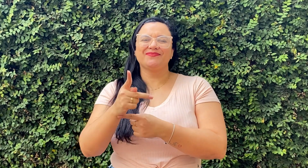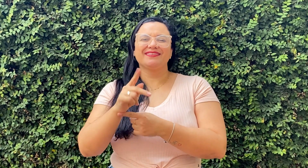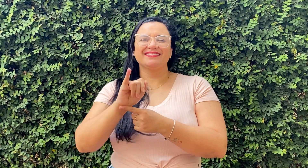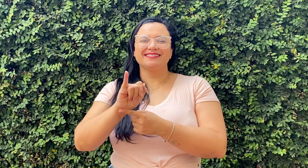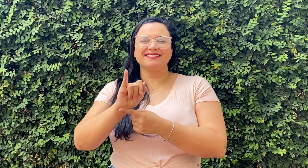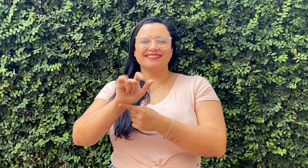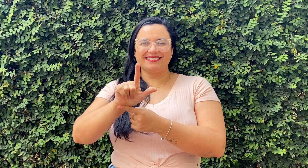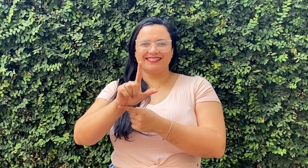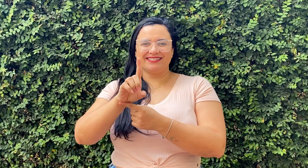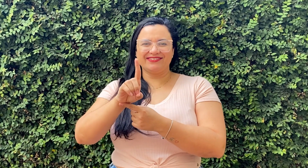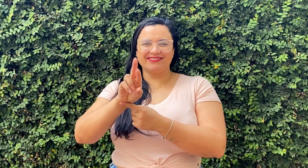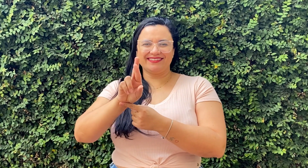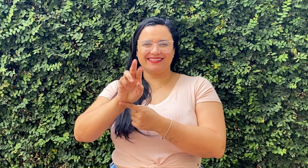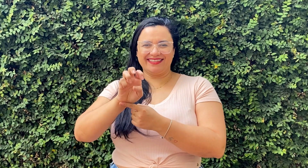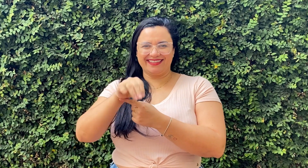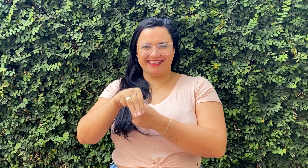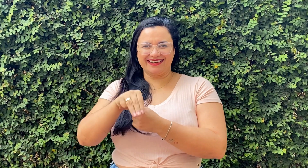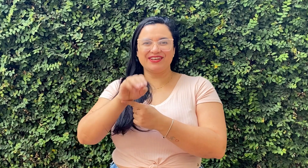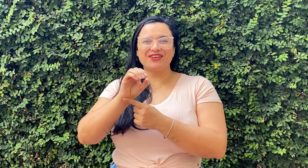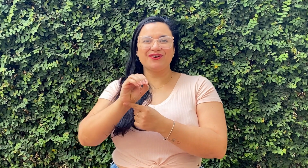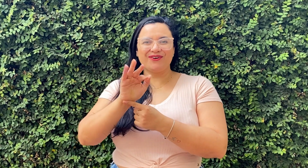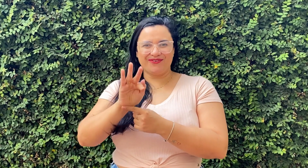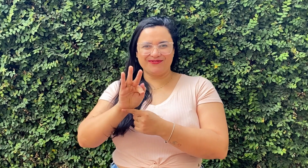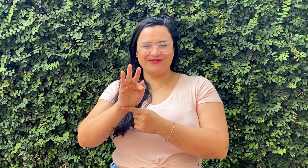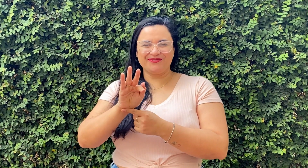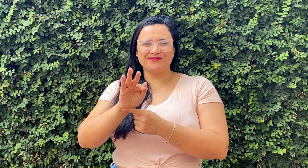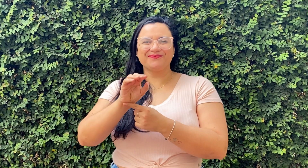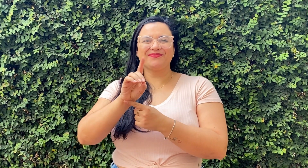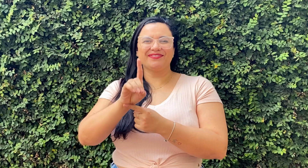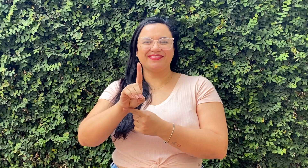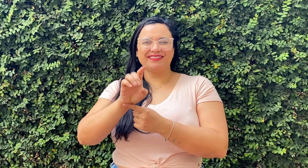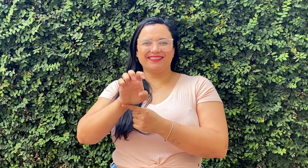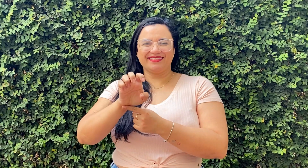significa Children of Deaf